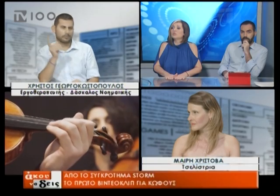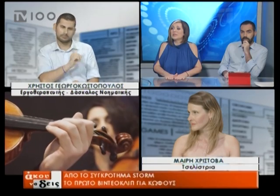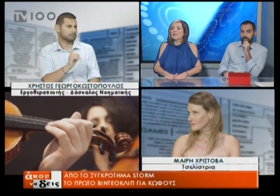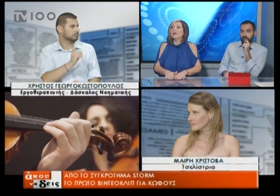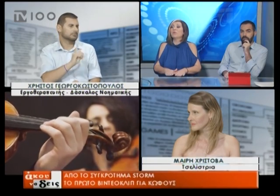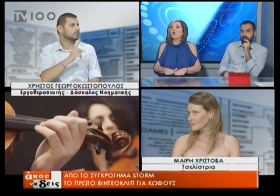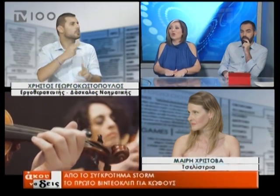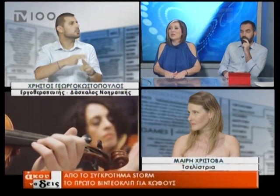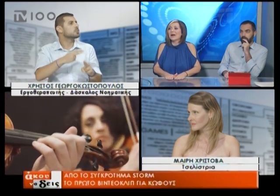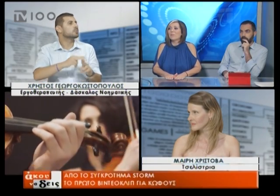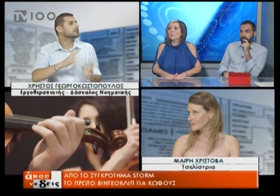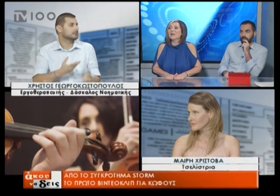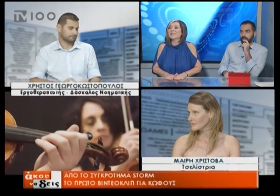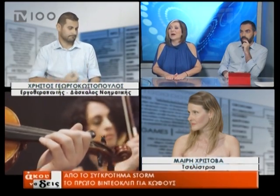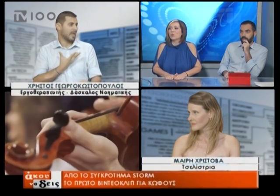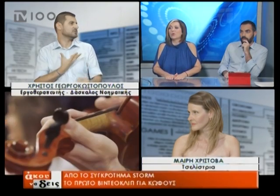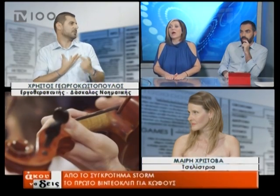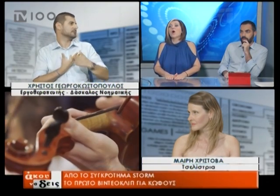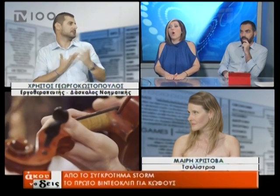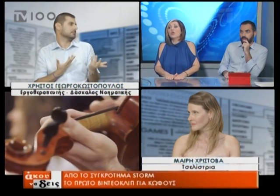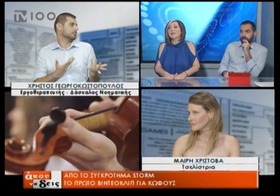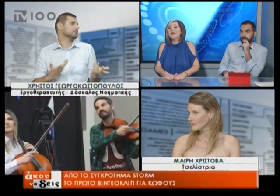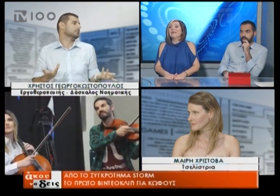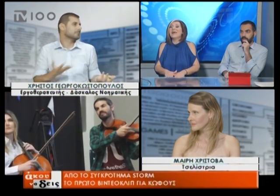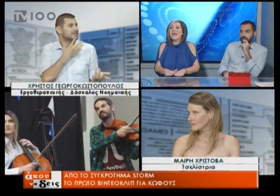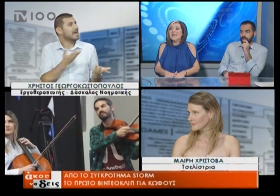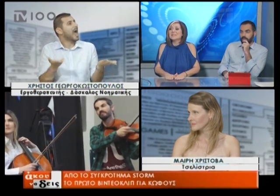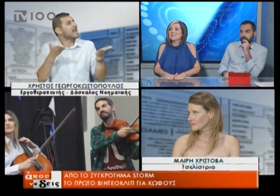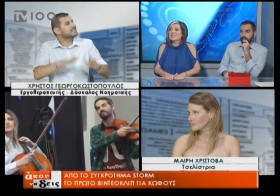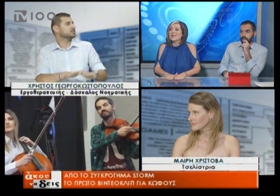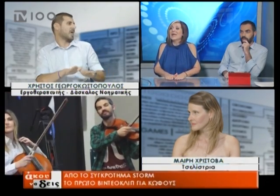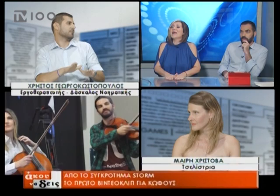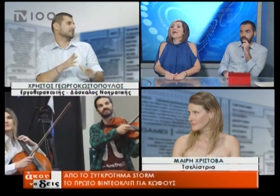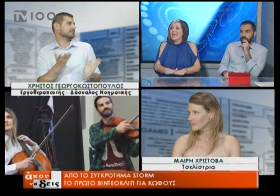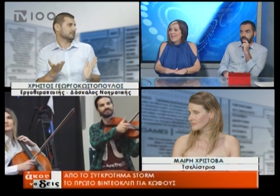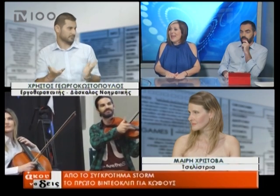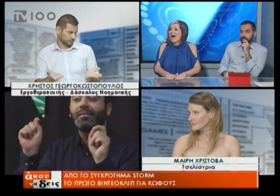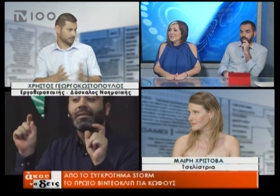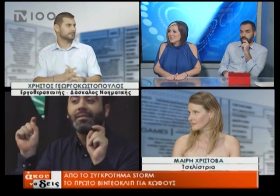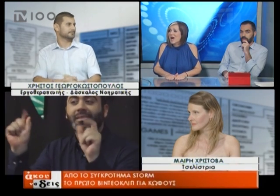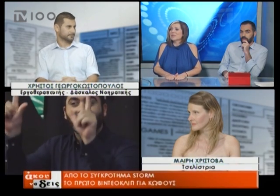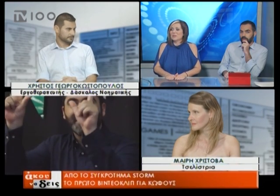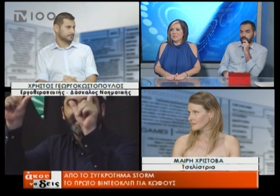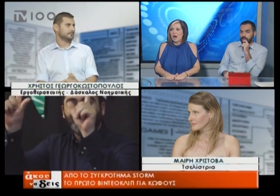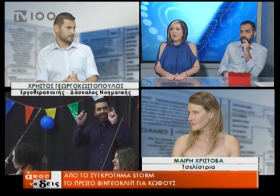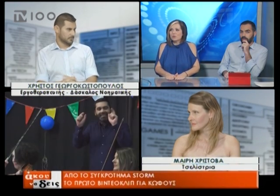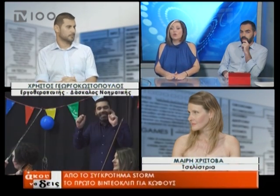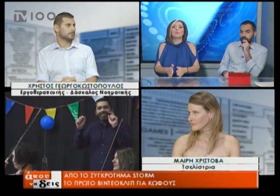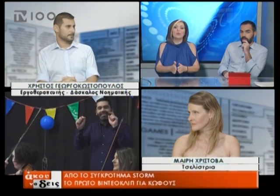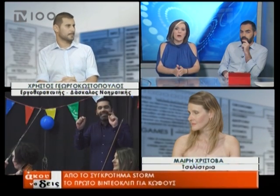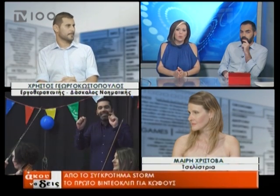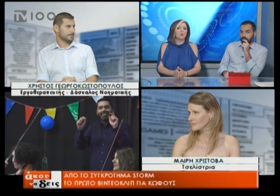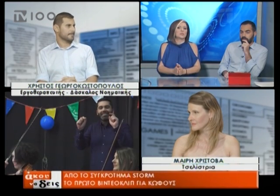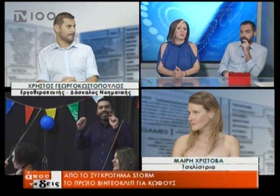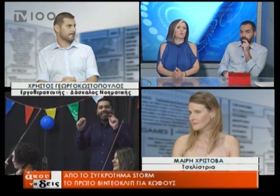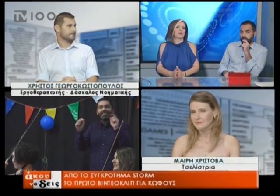η μουσική υποχρεωτικά πρέπει να την ακούνε. Όχι, είναι αίσθηση. Είναι αντιστάθμιση αυτών που